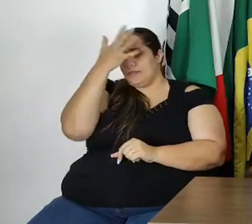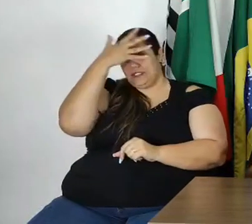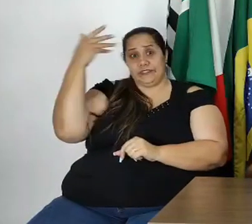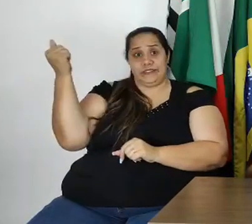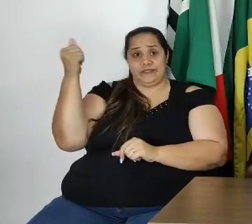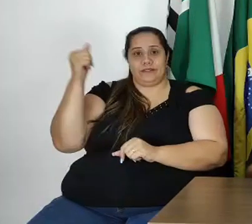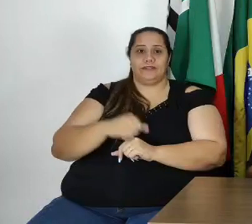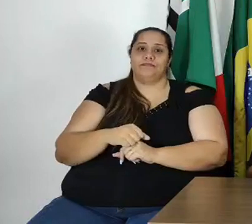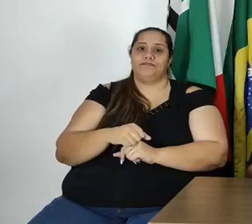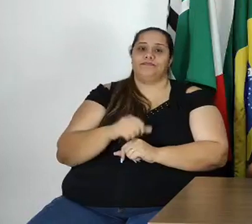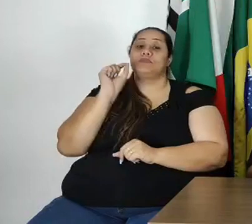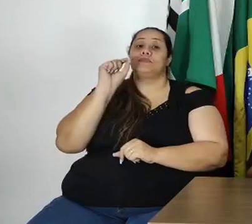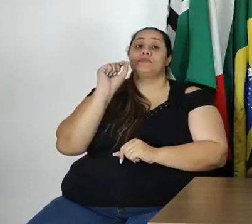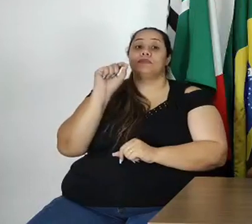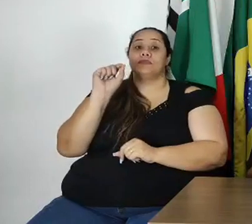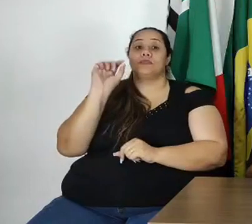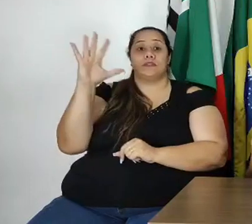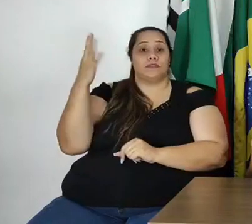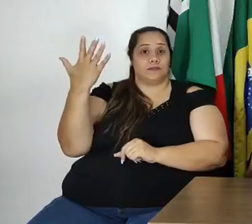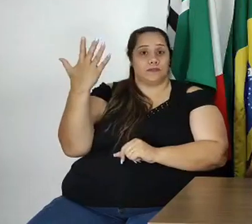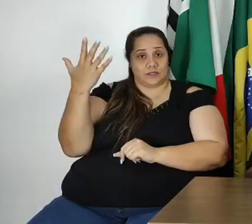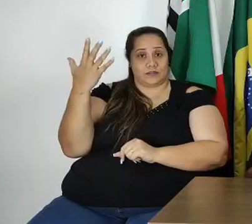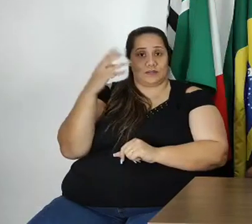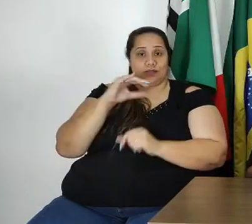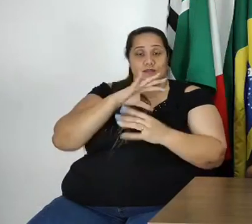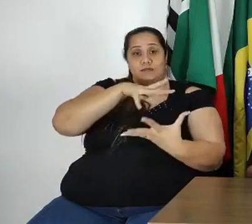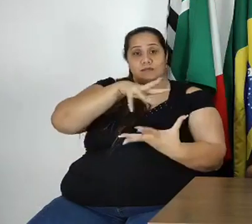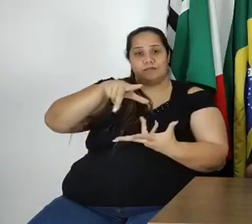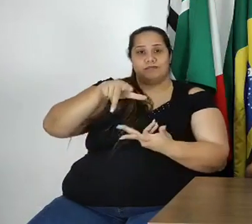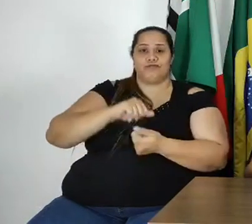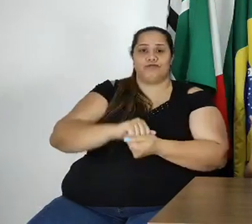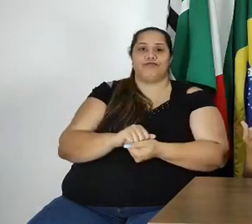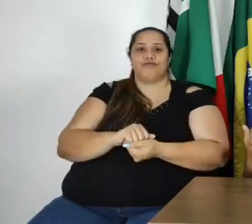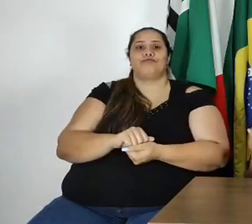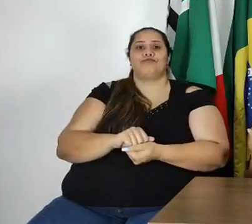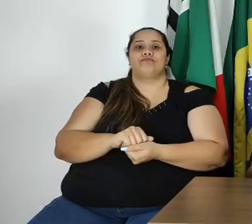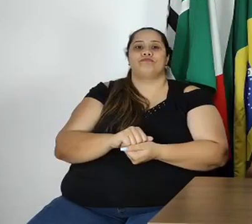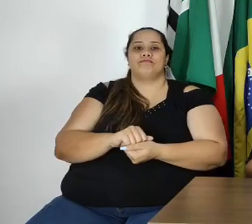mundo? A educação das crianças estão sendo